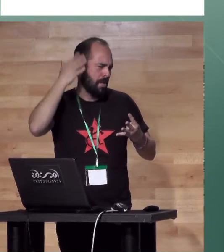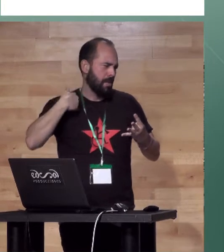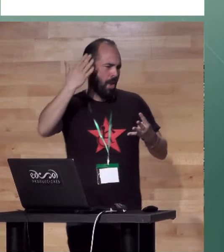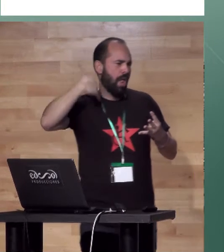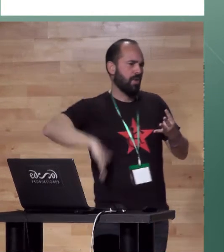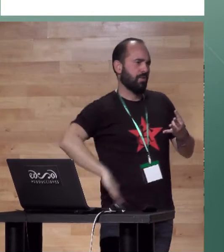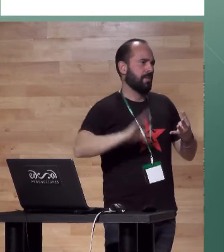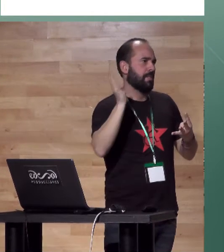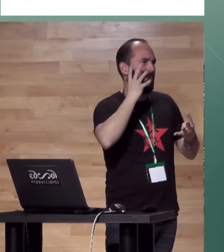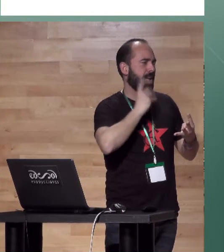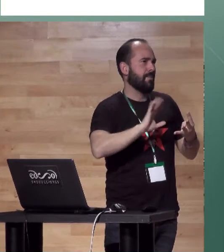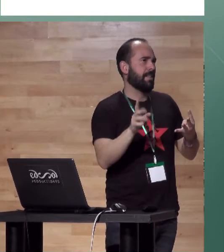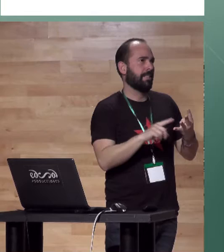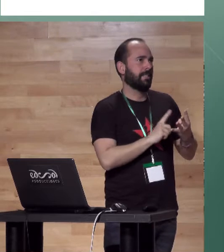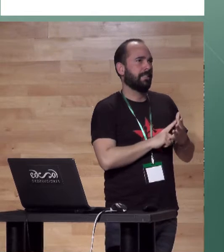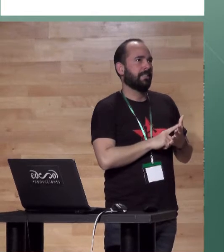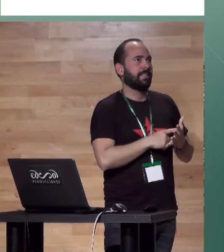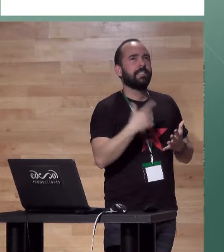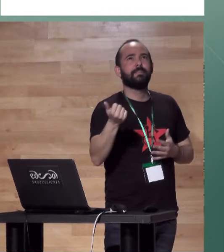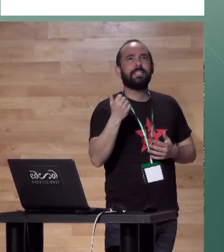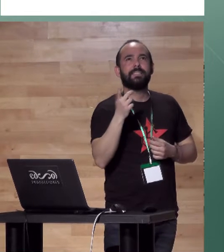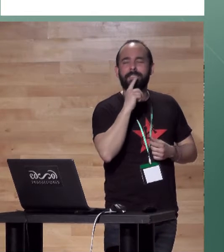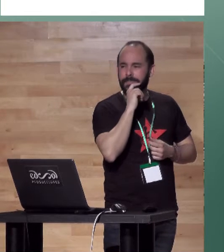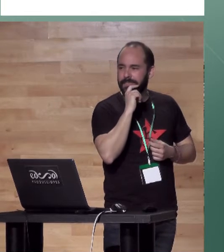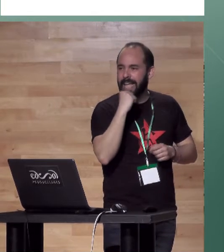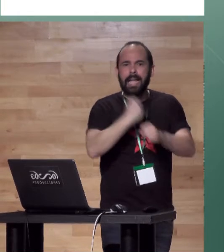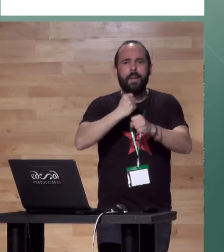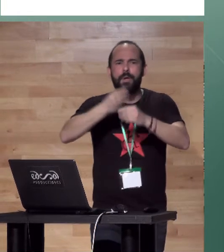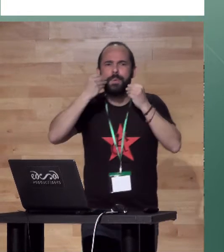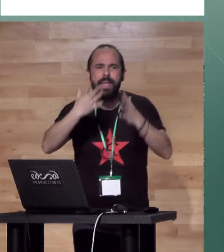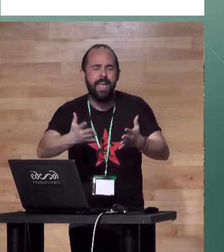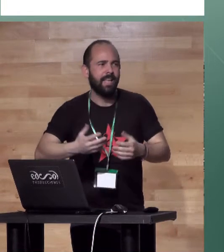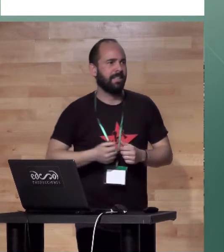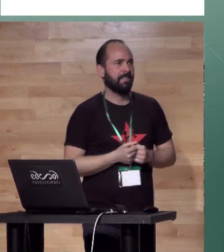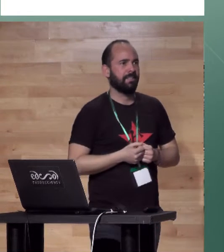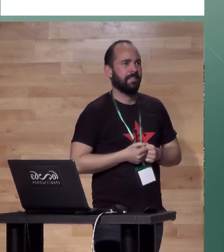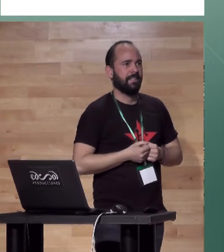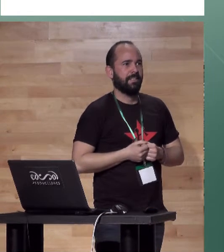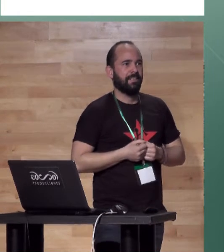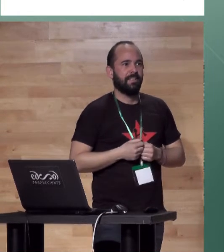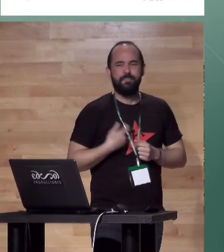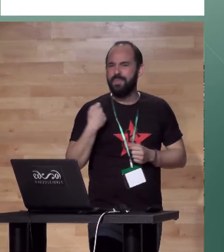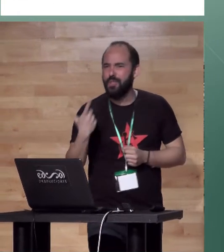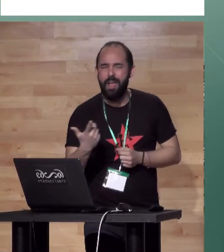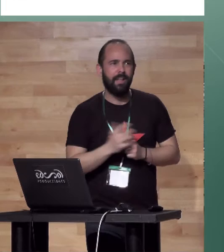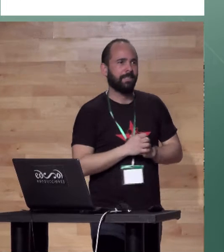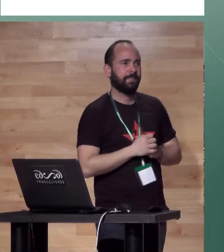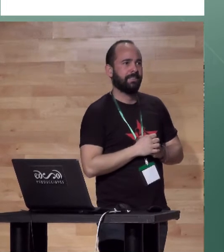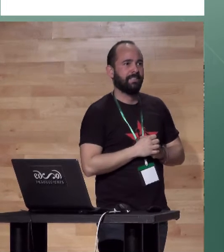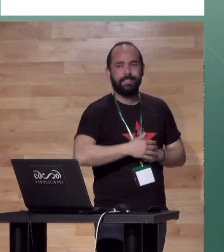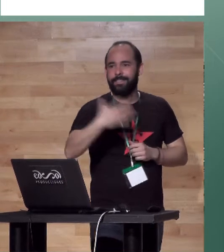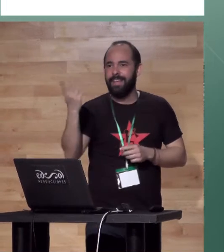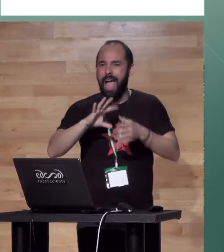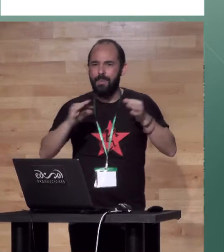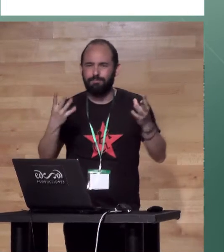calvo, no, tiene un pelo largo, un pelazo, nada. ¿Qué más? Que trabaje muy bien,